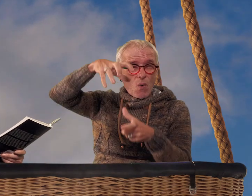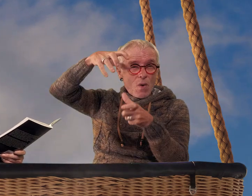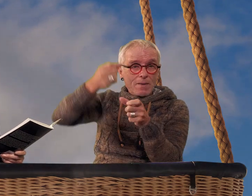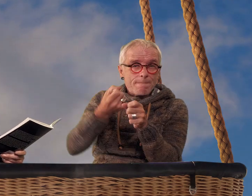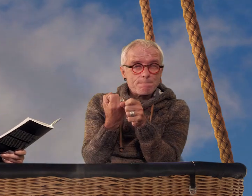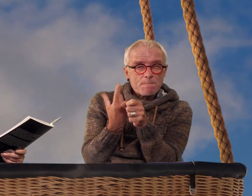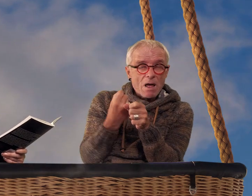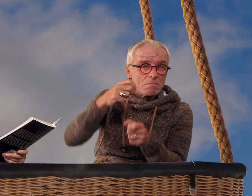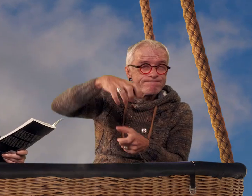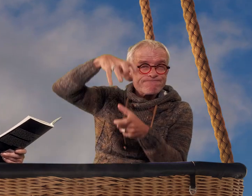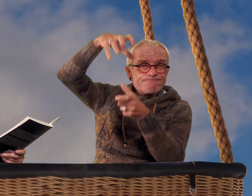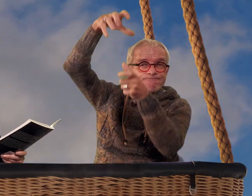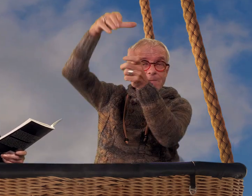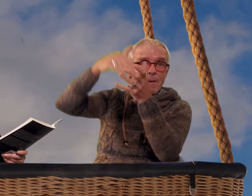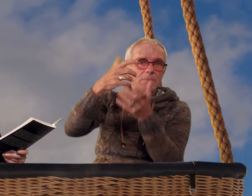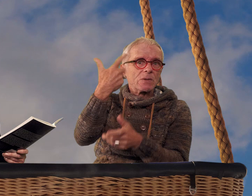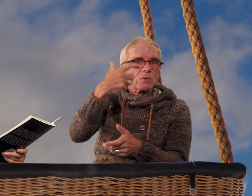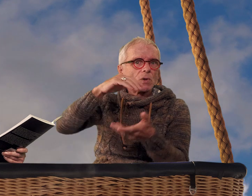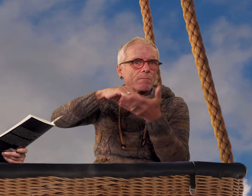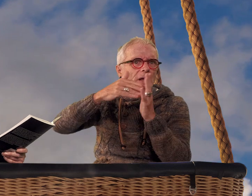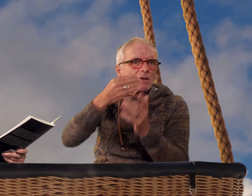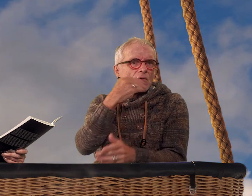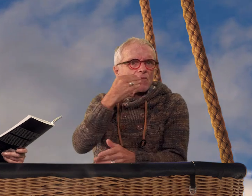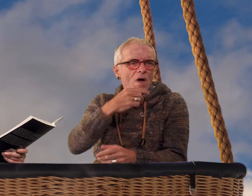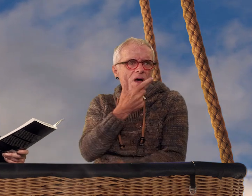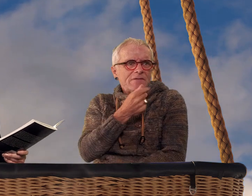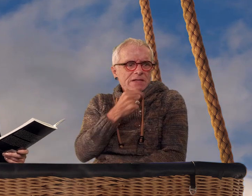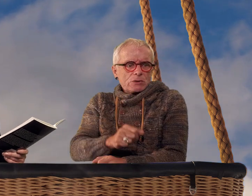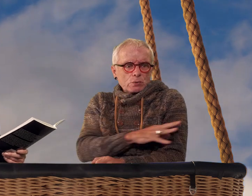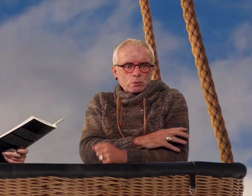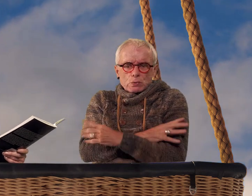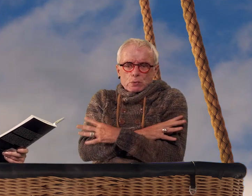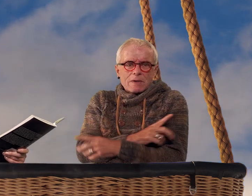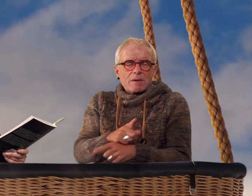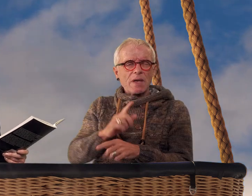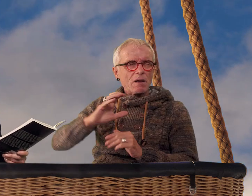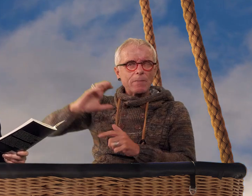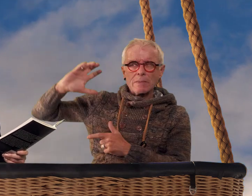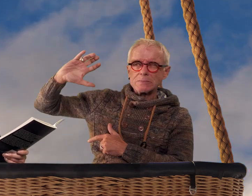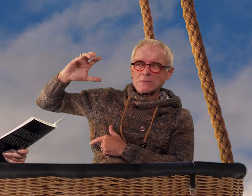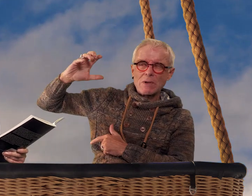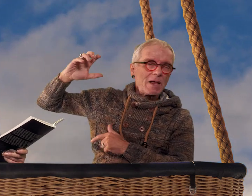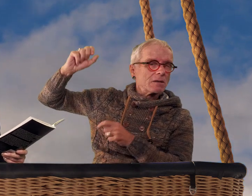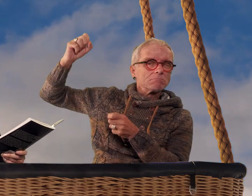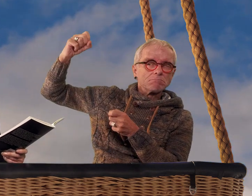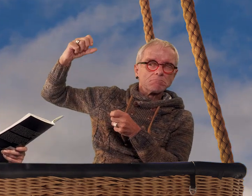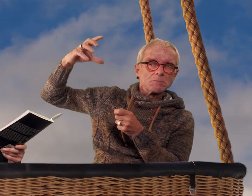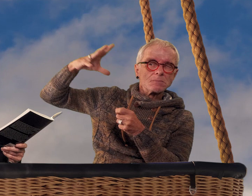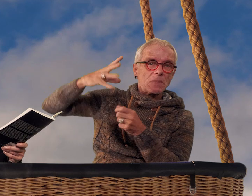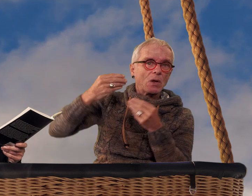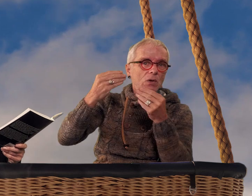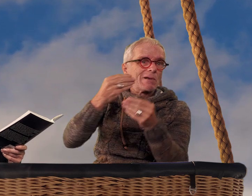'enleva avec rapidité et s'arrêta à douze cents mètres. Un froid assez vif se fit sentir, et cependant, les rayons du soleil qui tombaient sur l'enveloppe